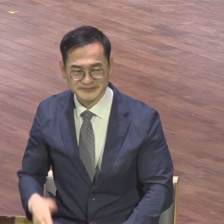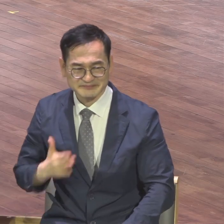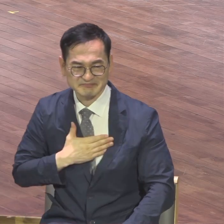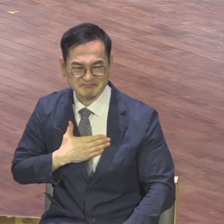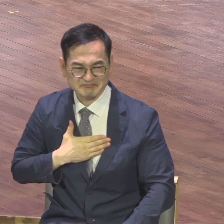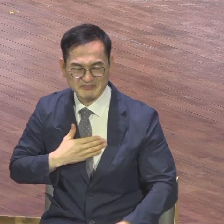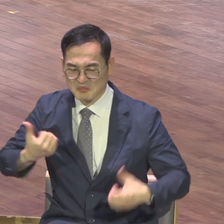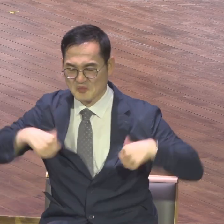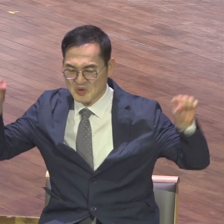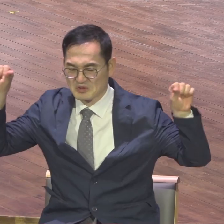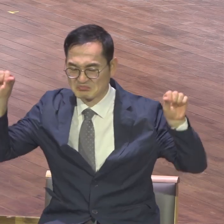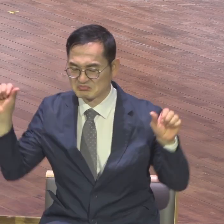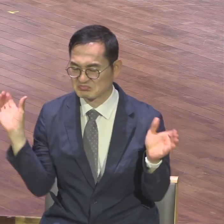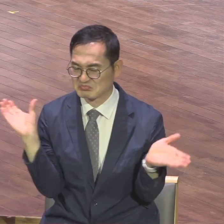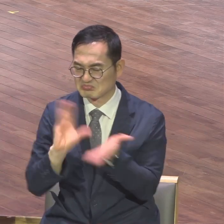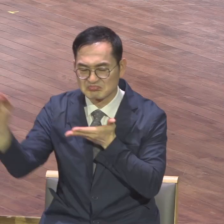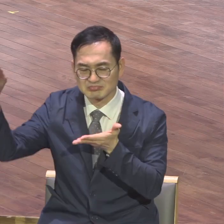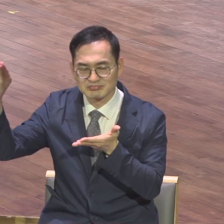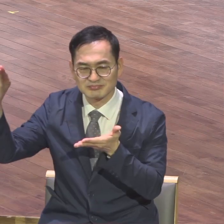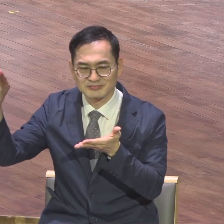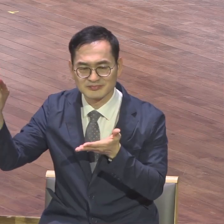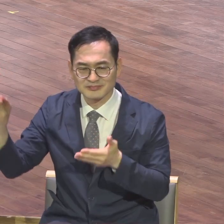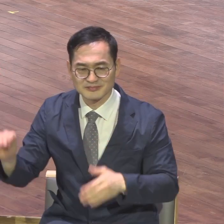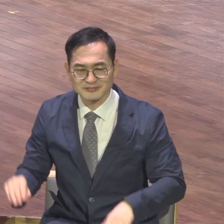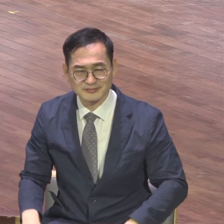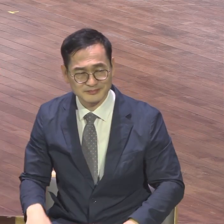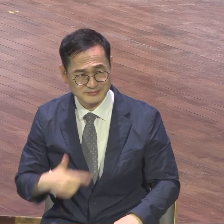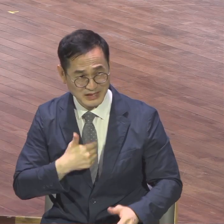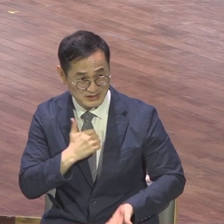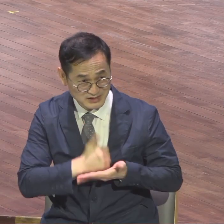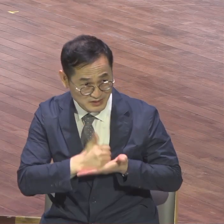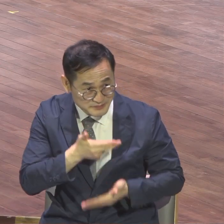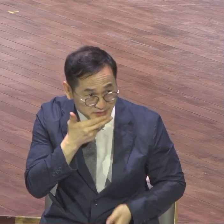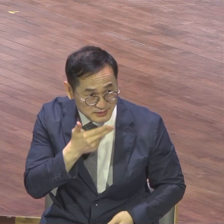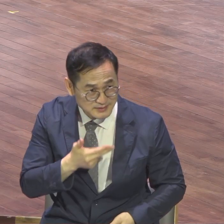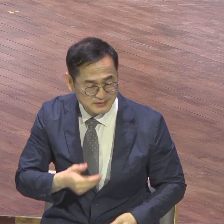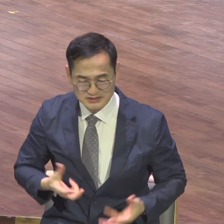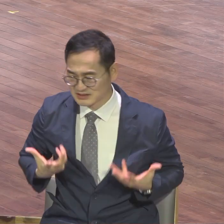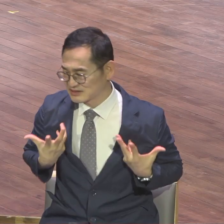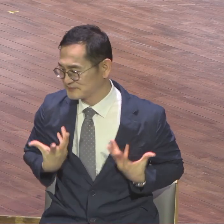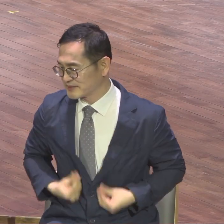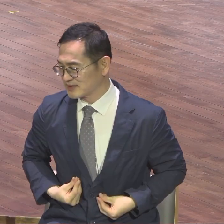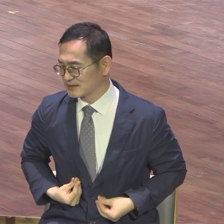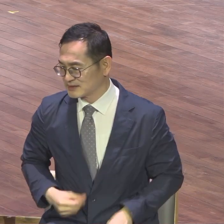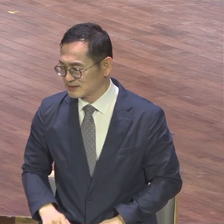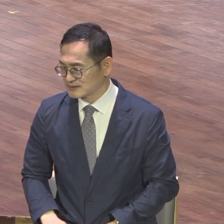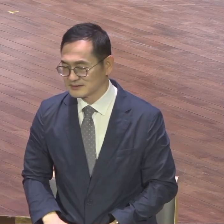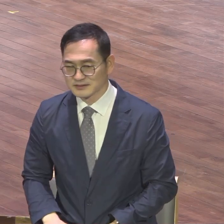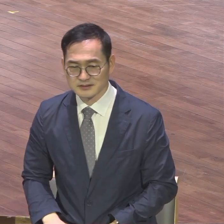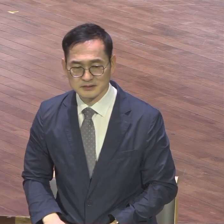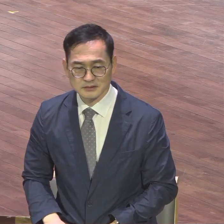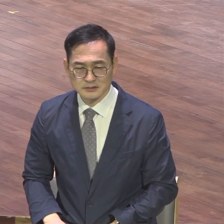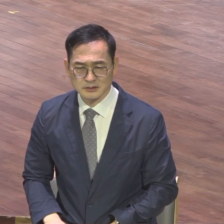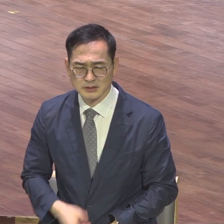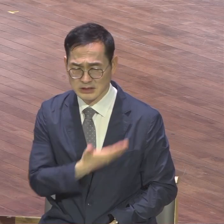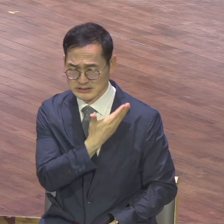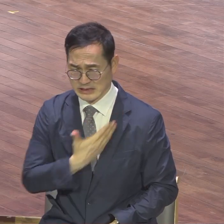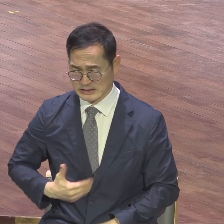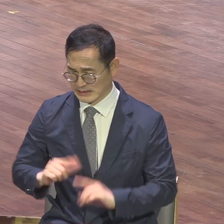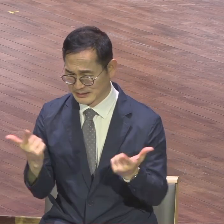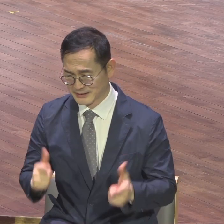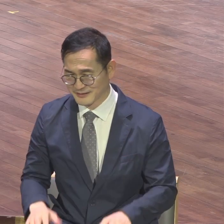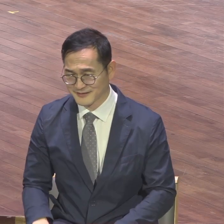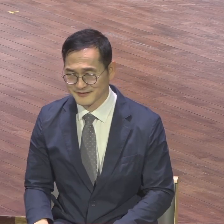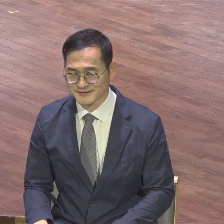나쁘면 때려쳐. 안 알아주면 섭섭하고. 그건 제자가 아니에요. 복음 못 깨달은 사람이에요. 이러나